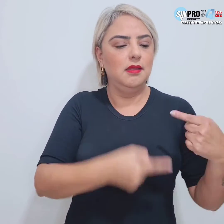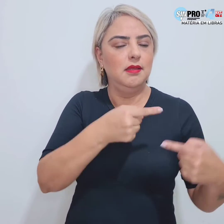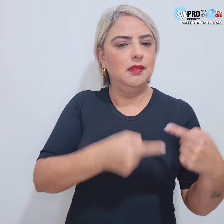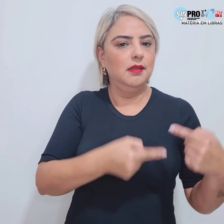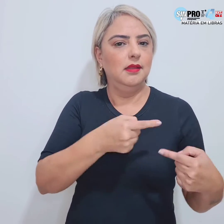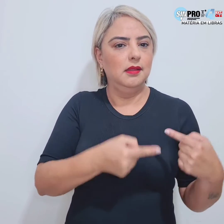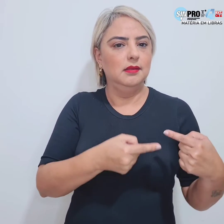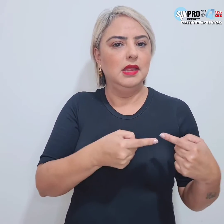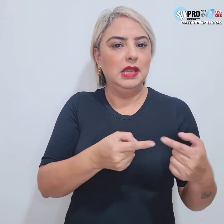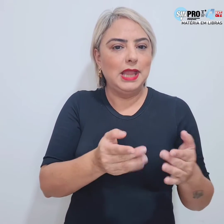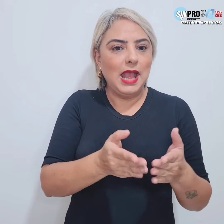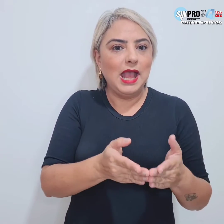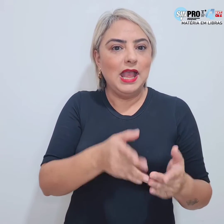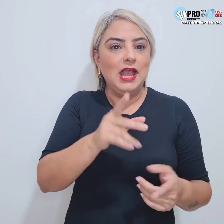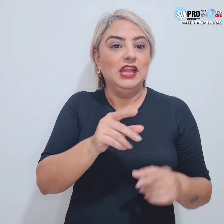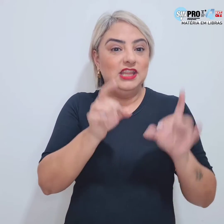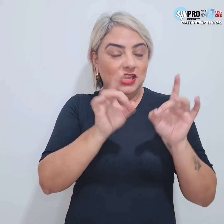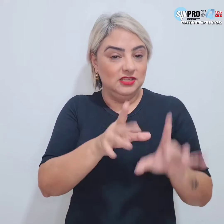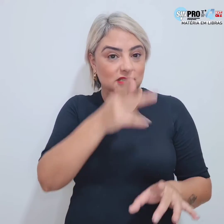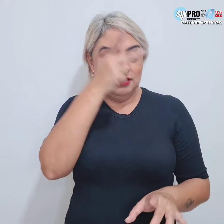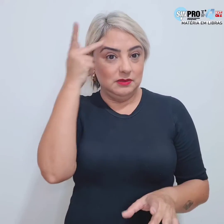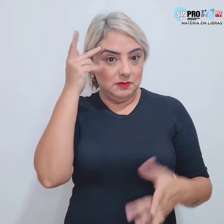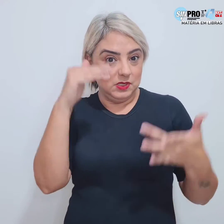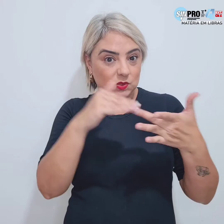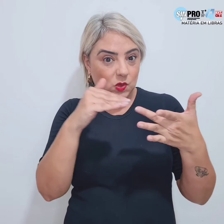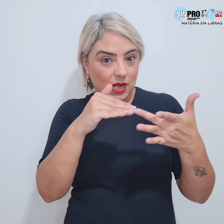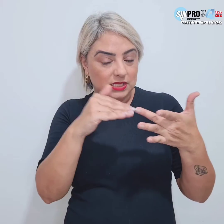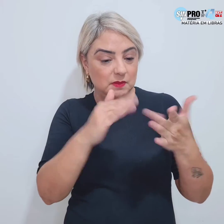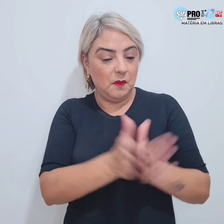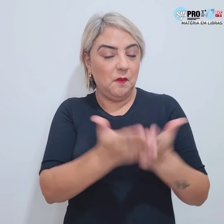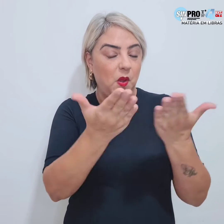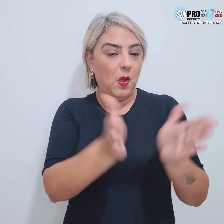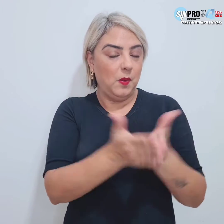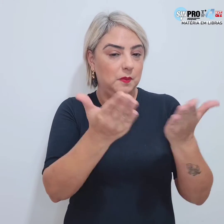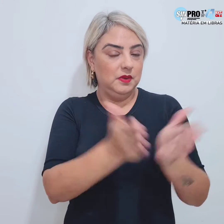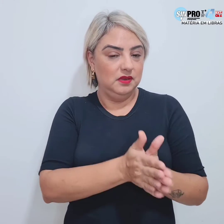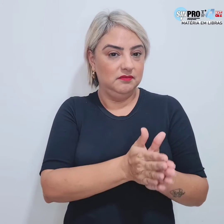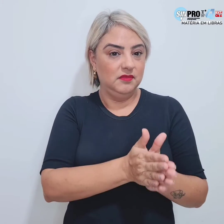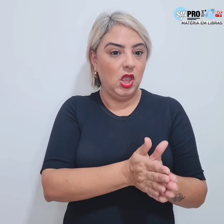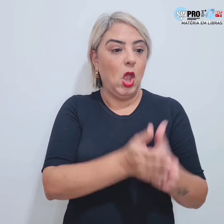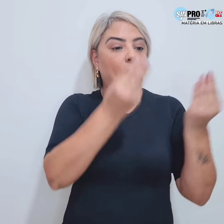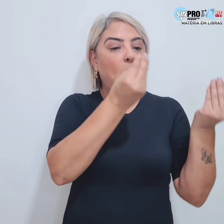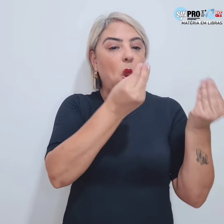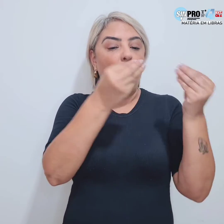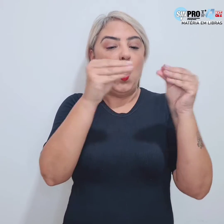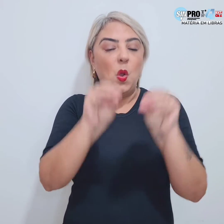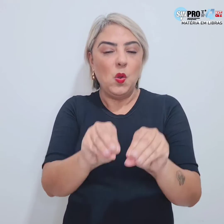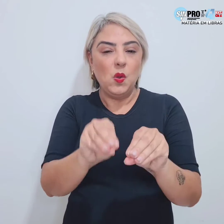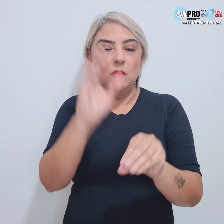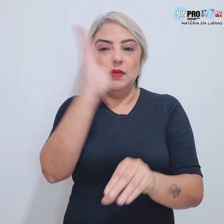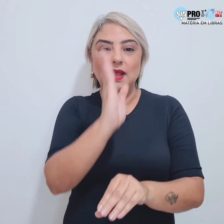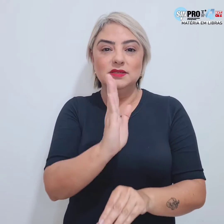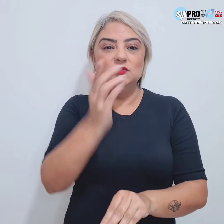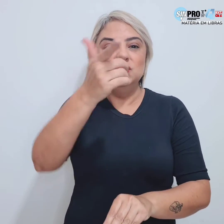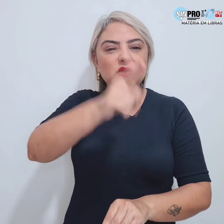empobrecendo a classe média. Recolocou o Brasil no mapa da fome e